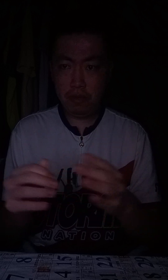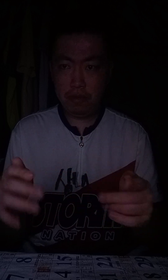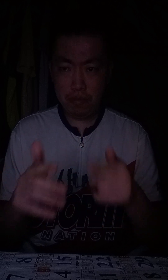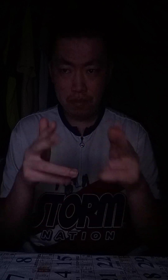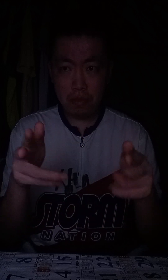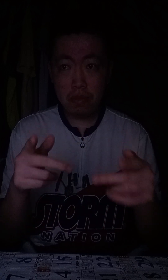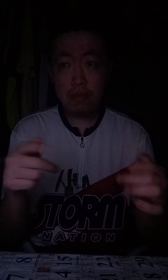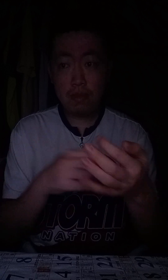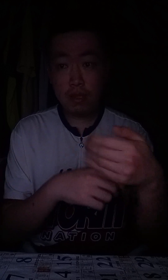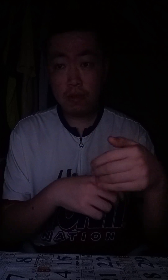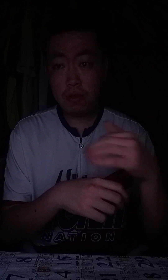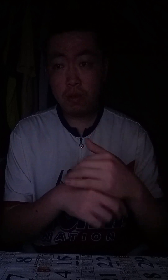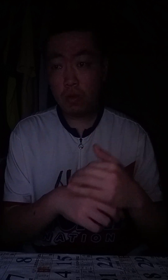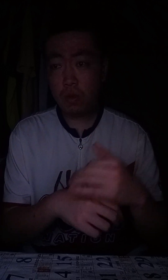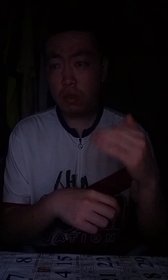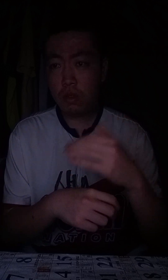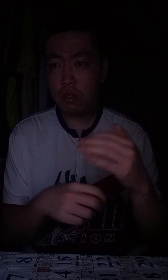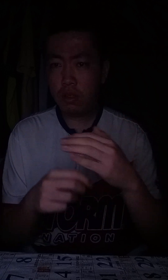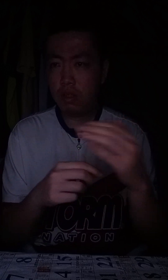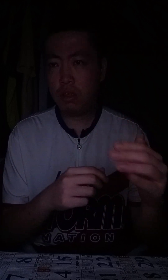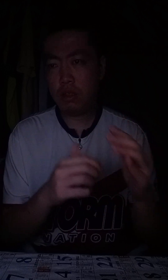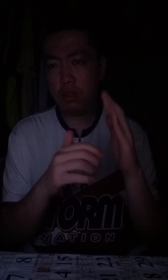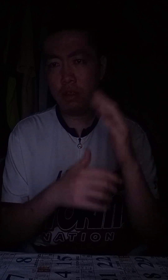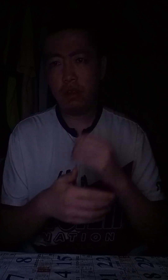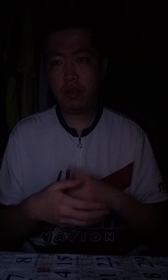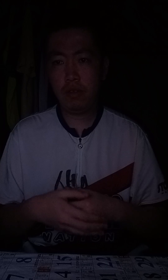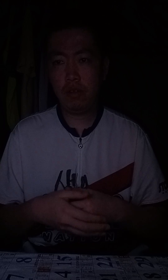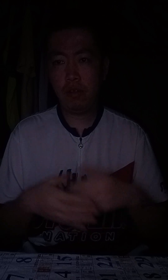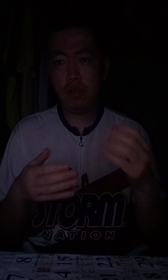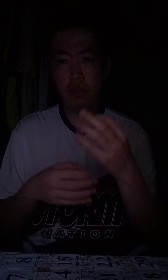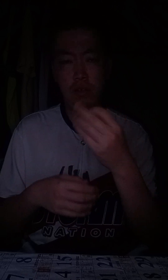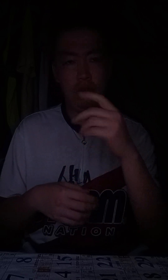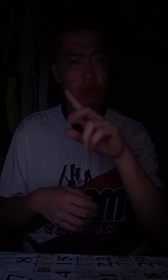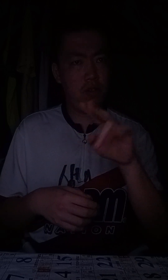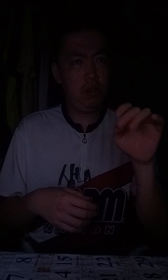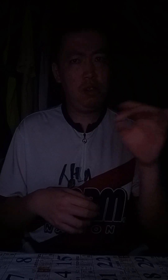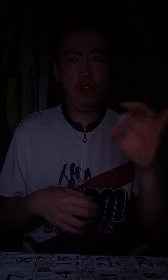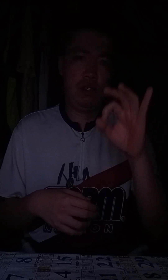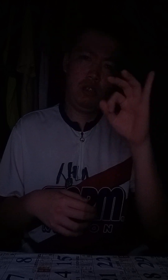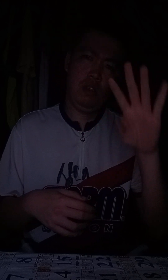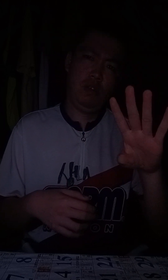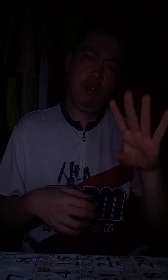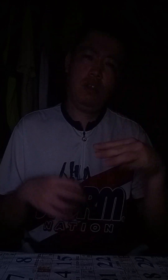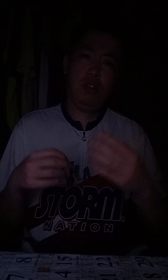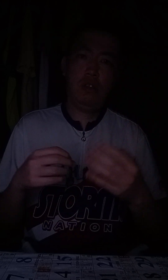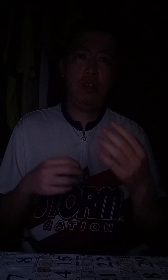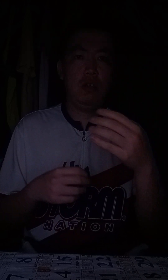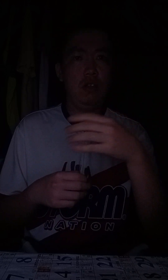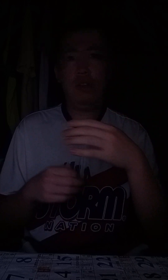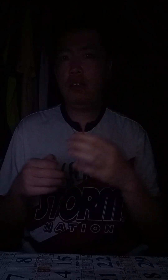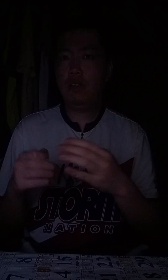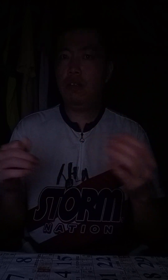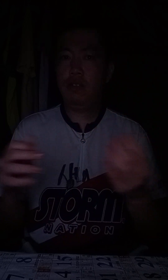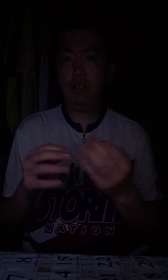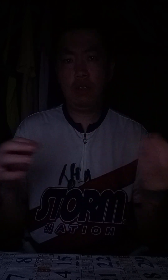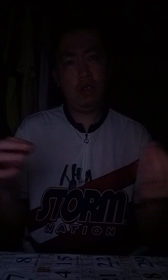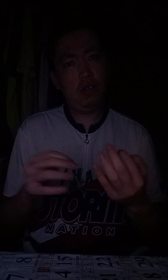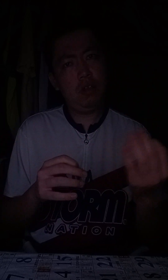사이 선로에서 발생하였습니다. 이 사고로 1호선 상행선 운행이 40분가량, 인천 천안 방향 하행선